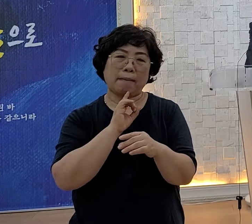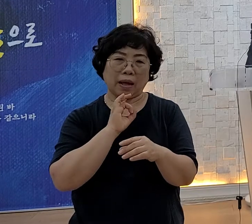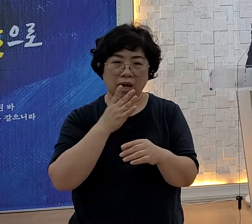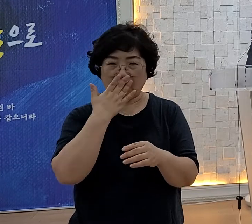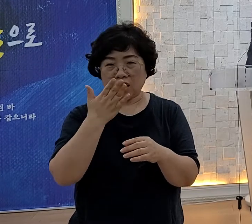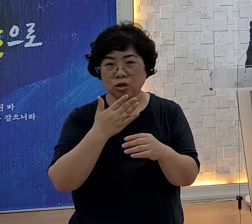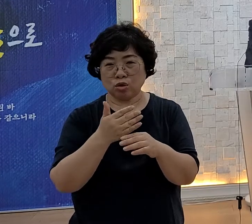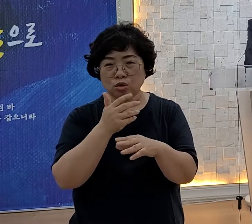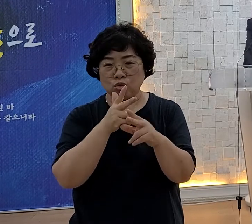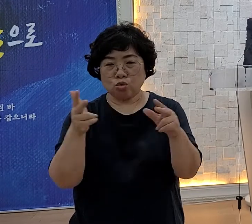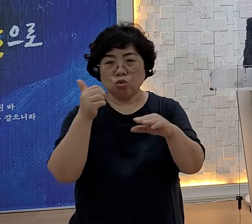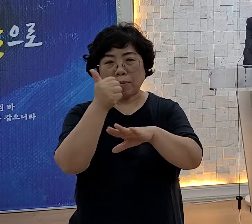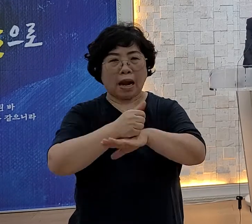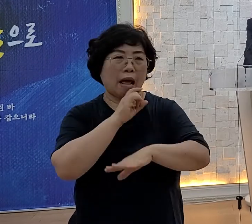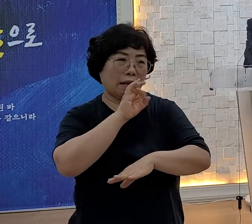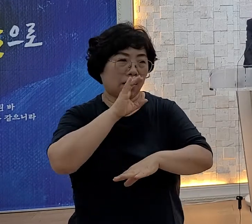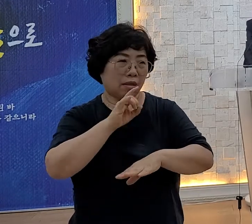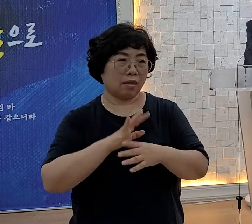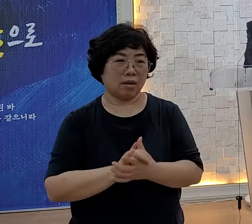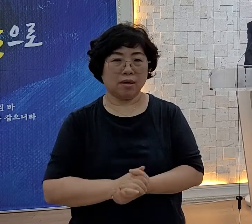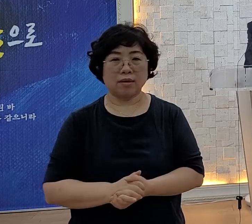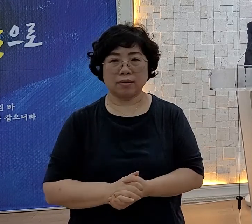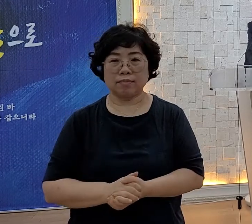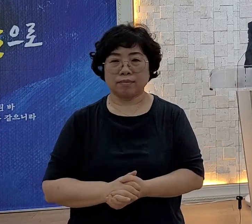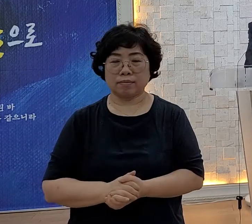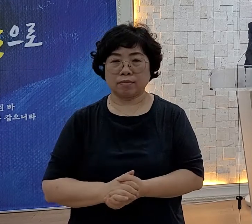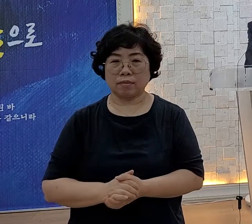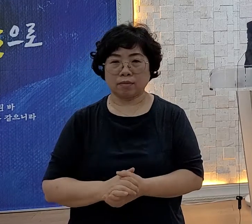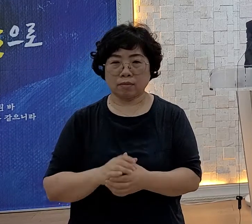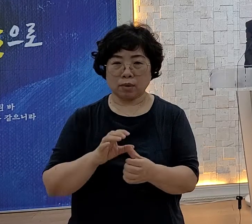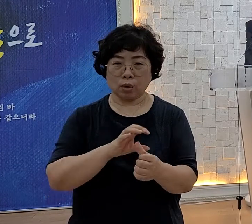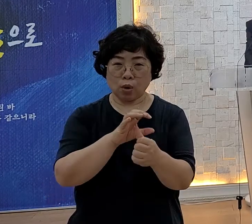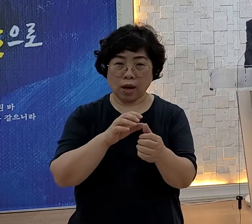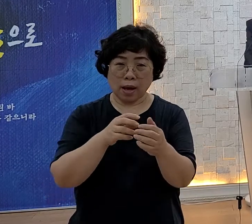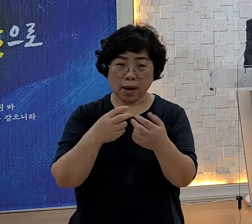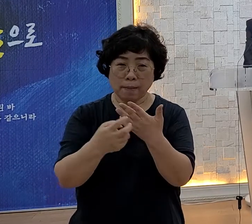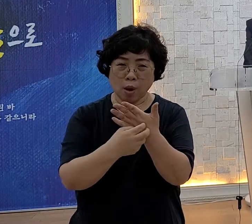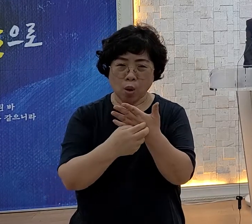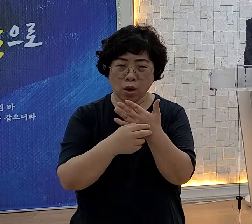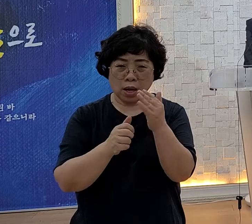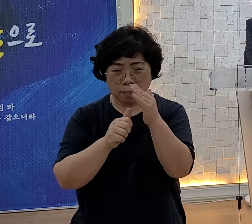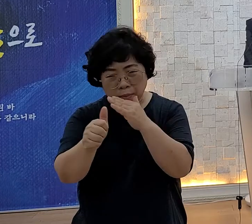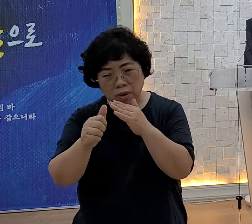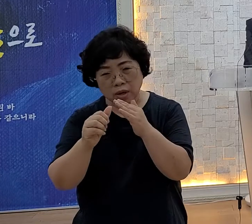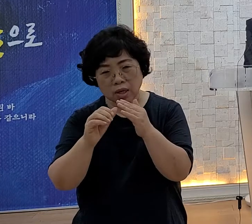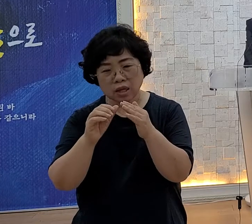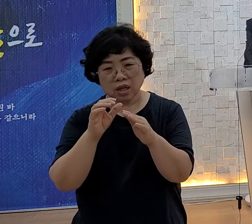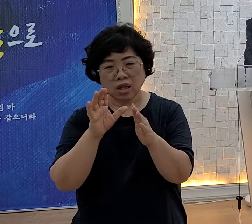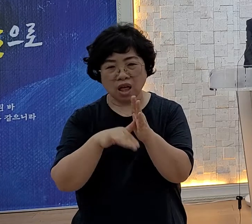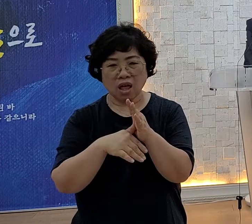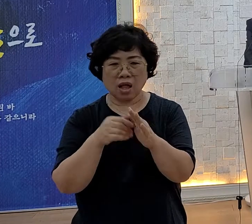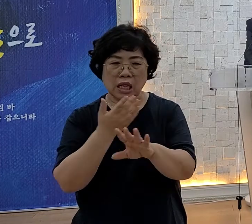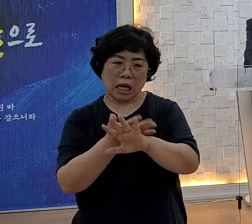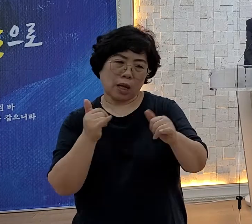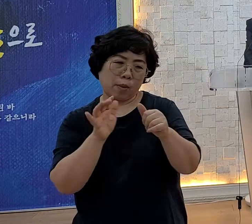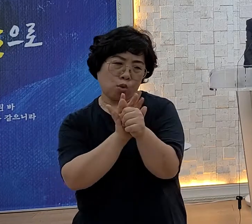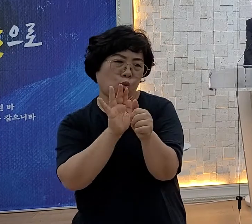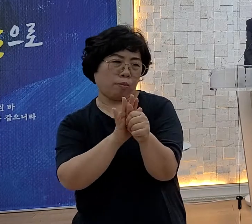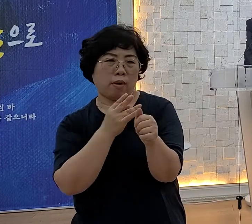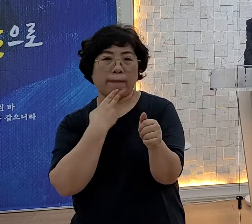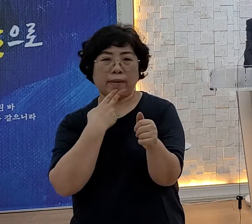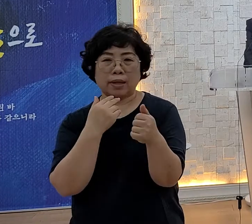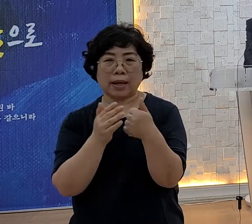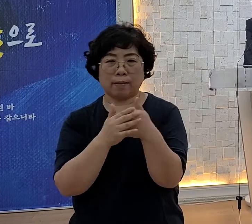미뤘는데 요양병원에 이렇게 찾아가는 게 다른 분들에게 별로 이렇게 덕이 되지 않을 것 같아서